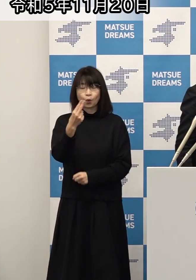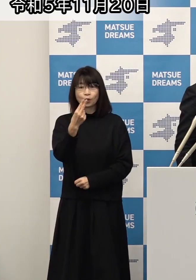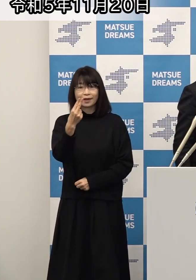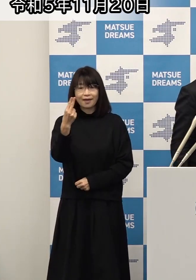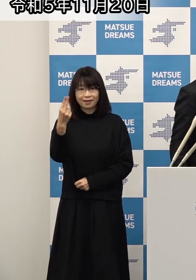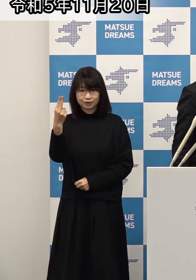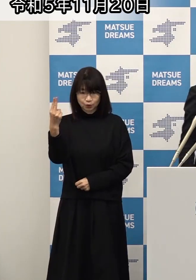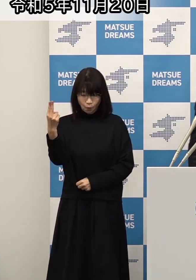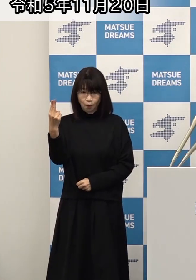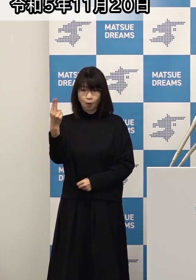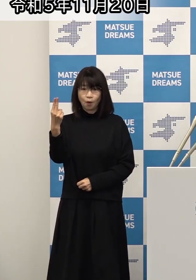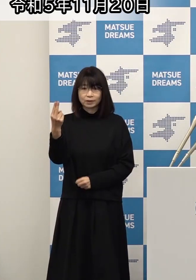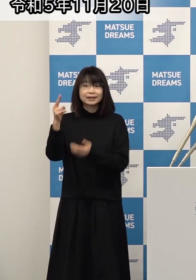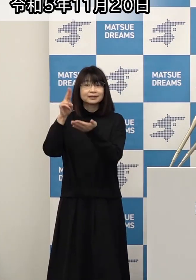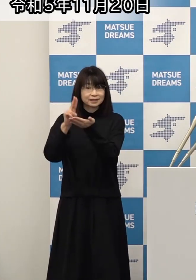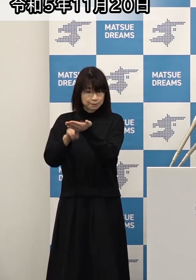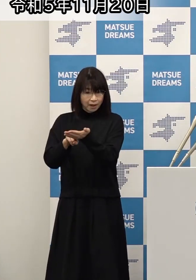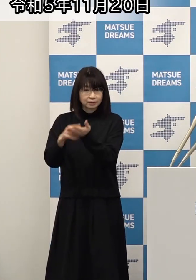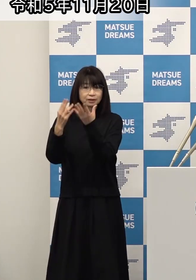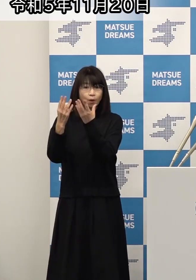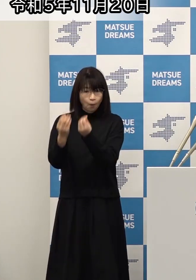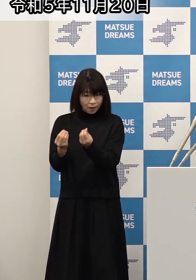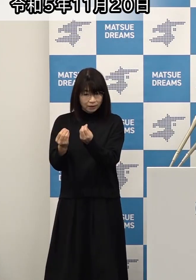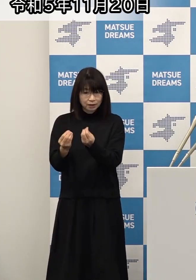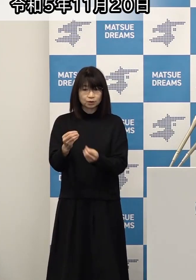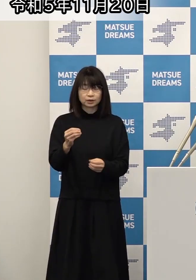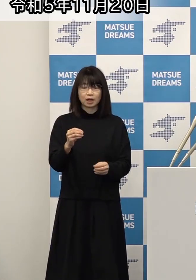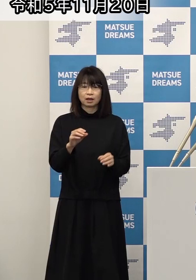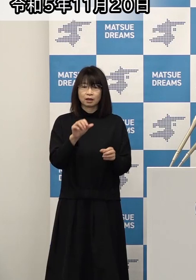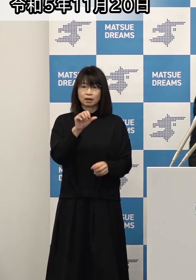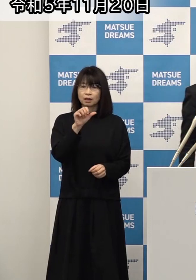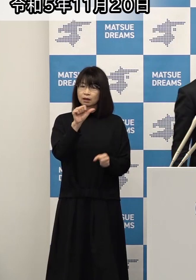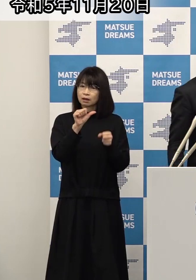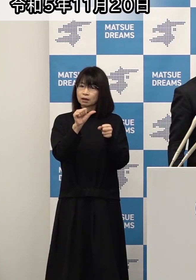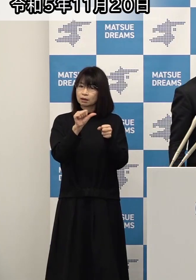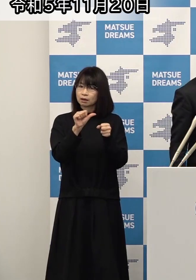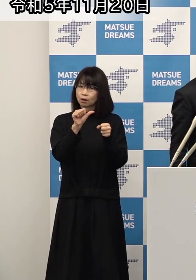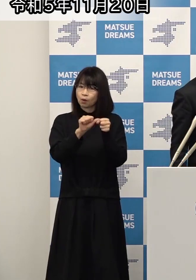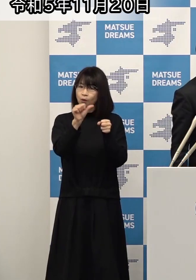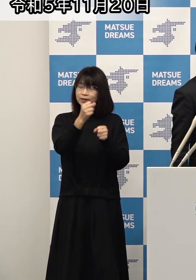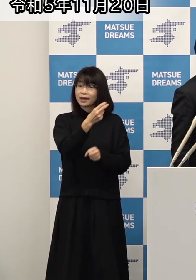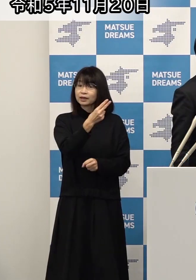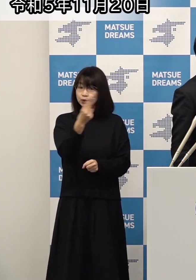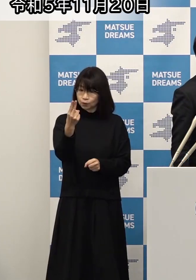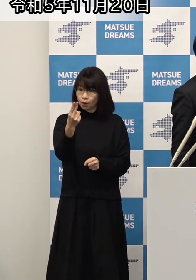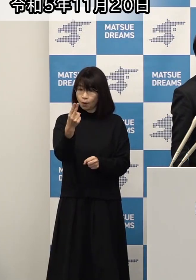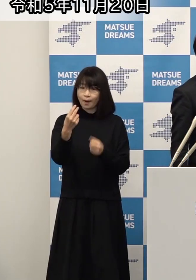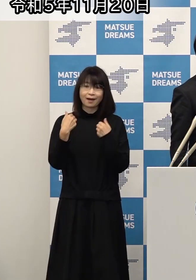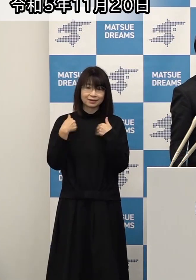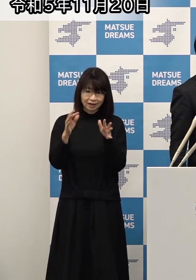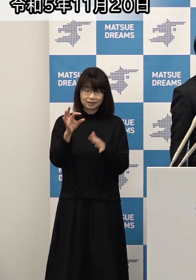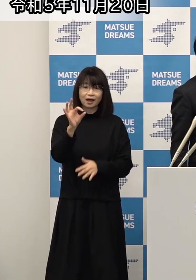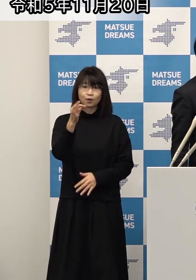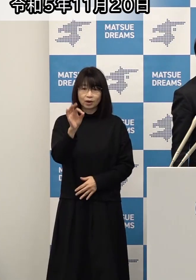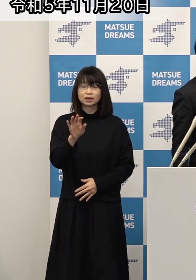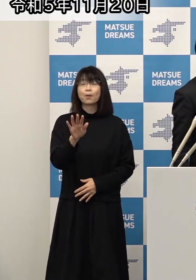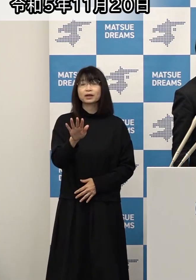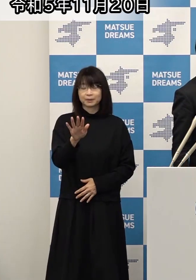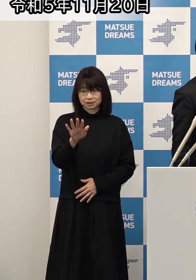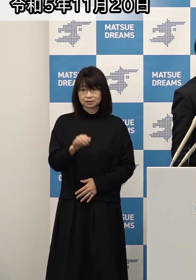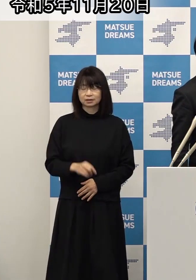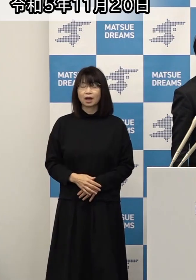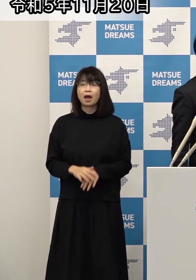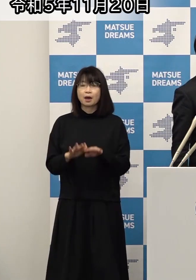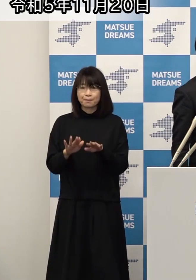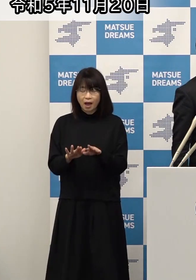5年度不要となった事業費の減額もございます。この時期にですね、こうした財政調整基金の積み立て